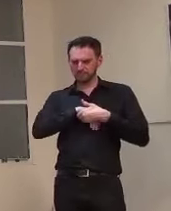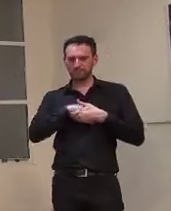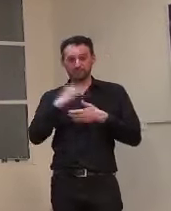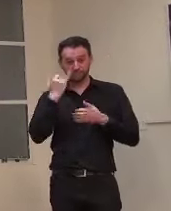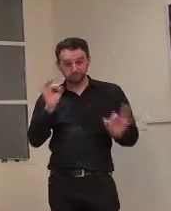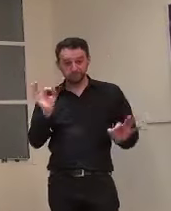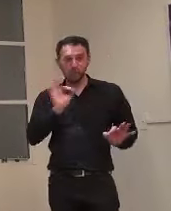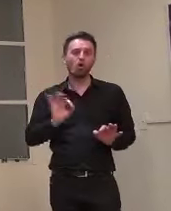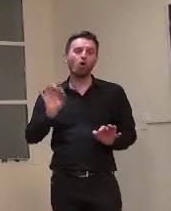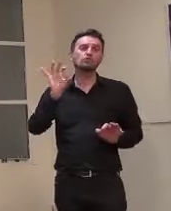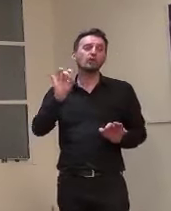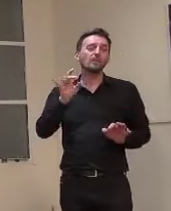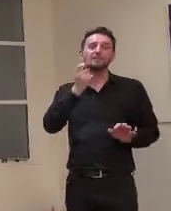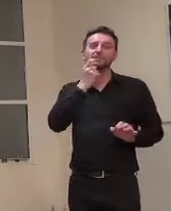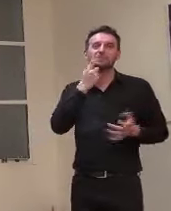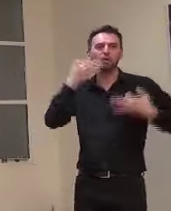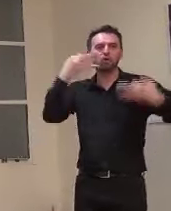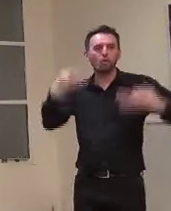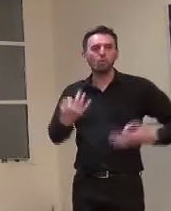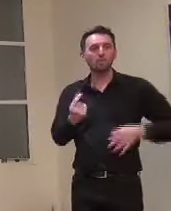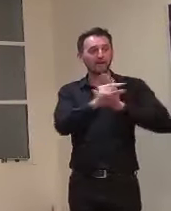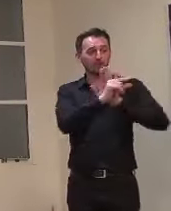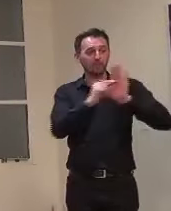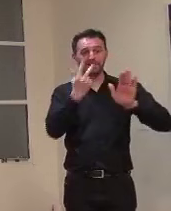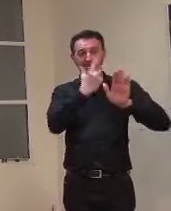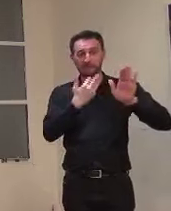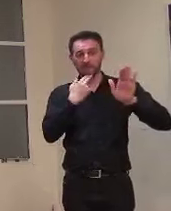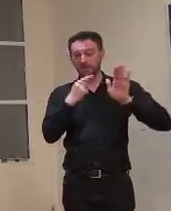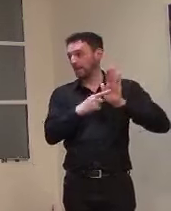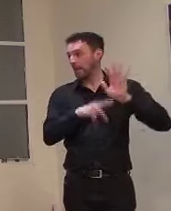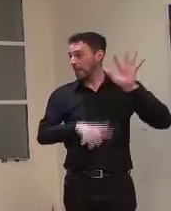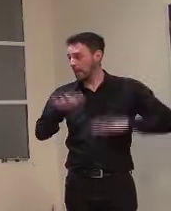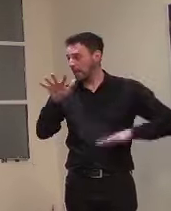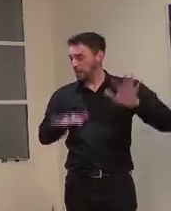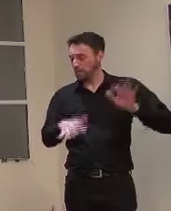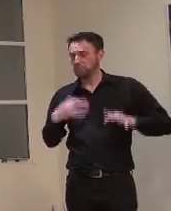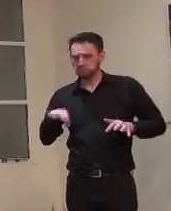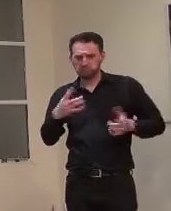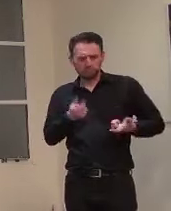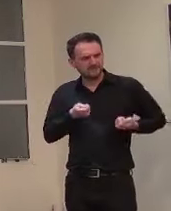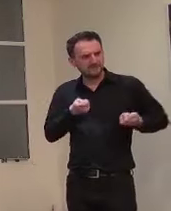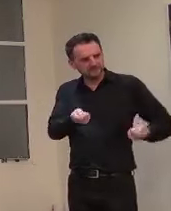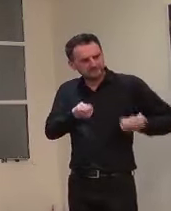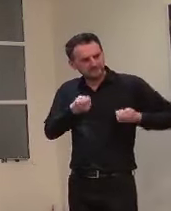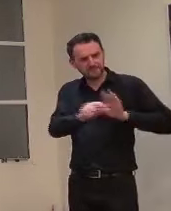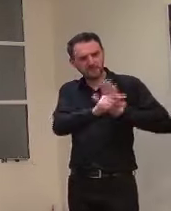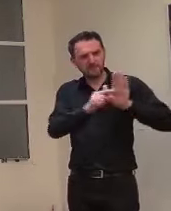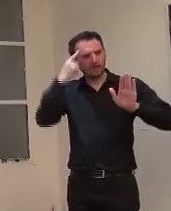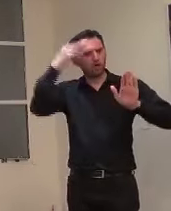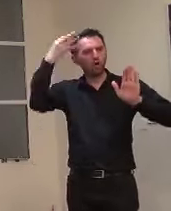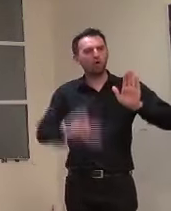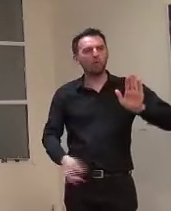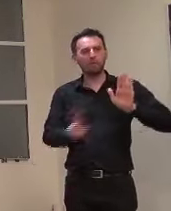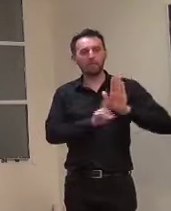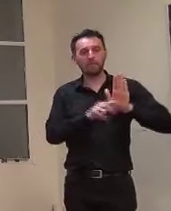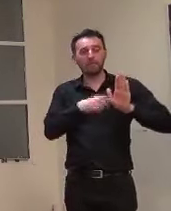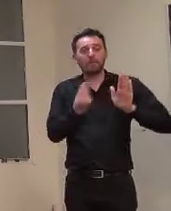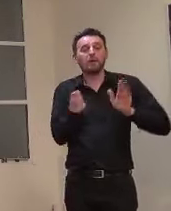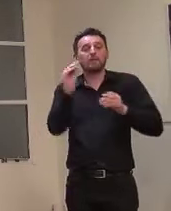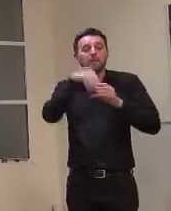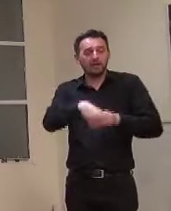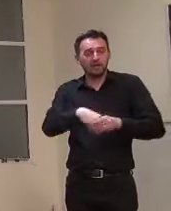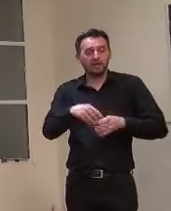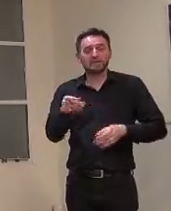en cumplimiento de una normativa que una vez estaba por tratamiento una normativa para instalar